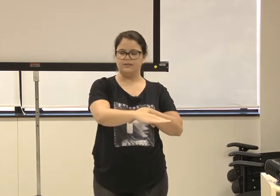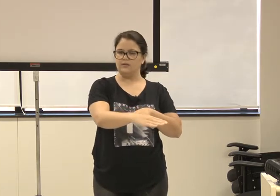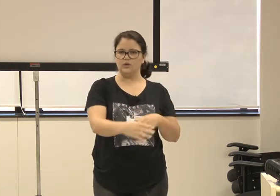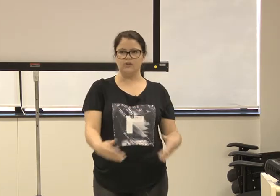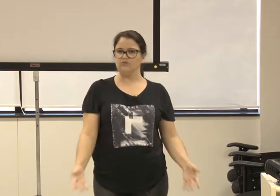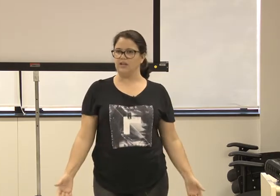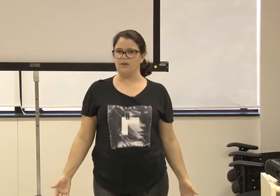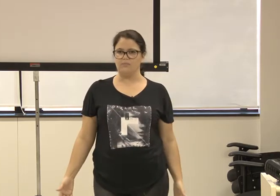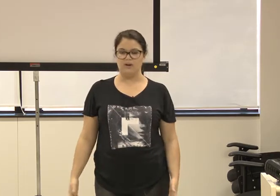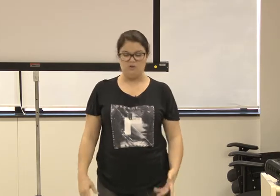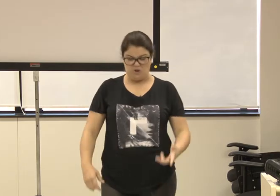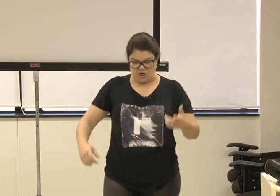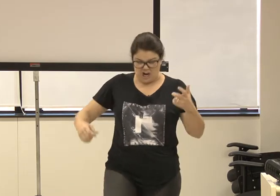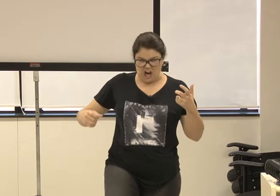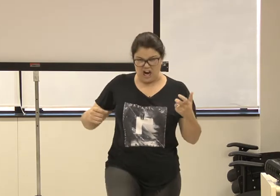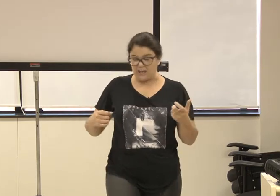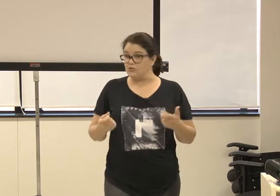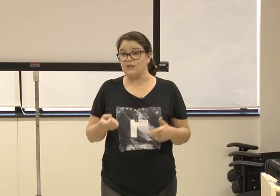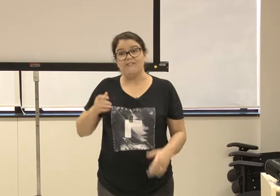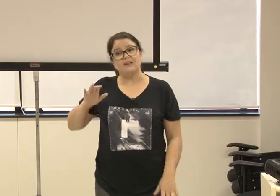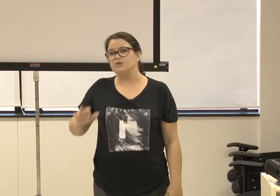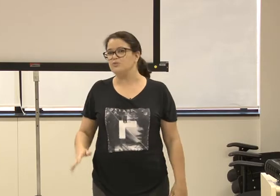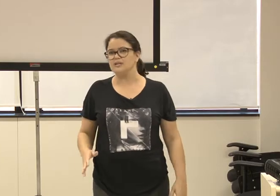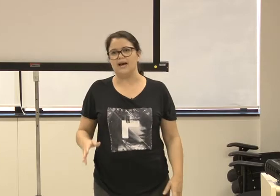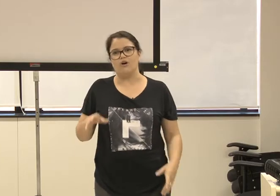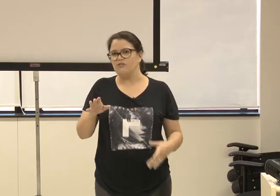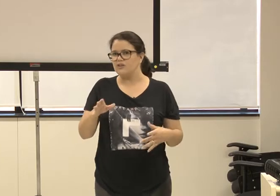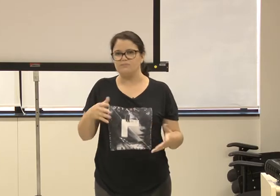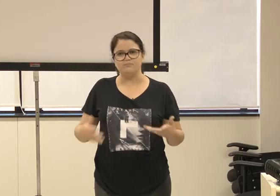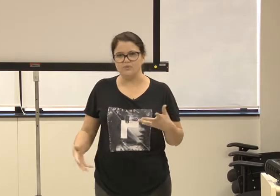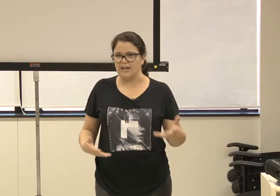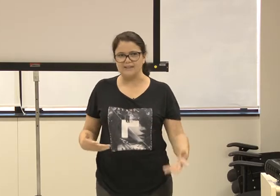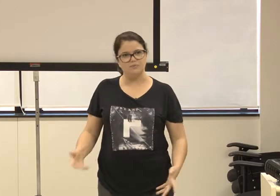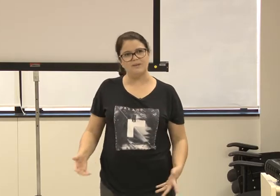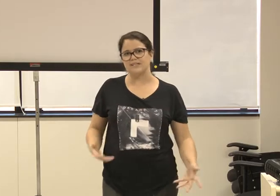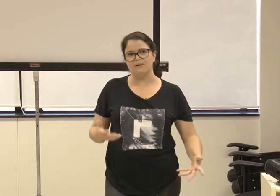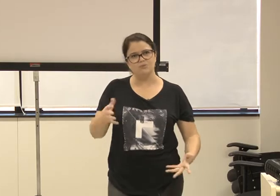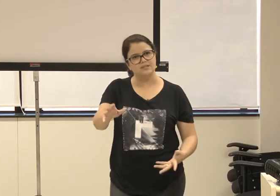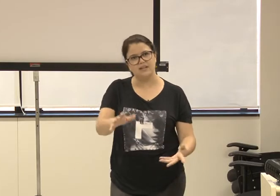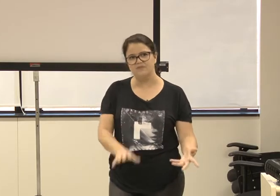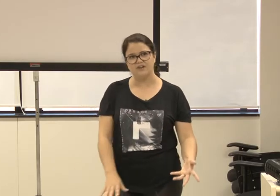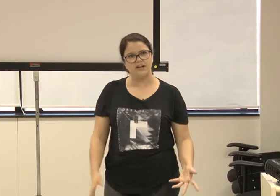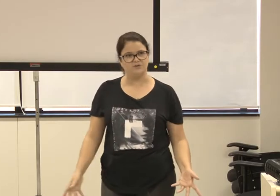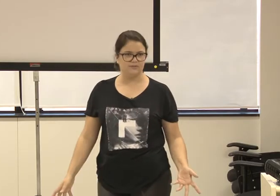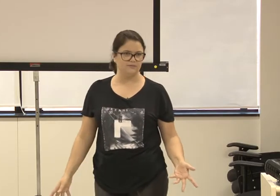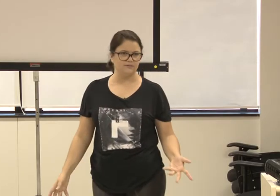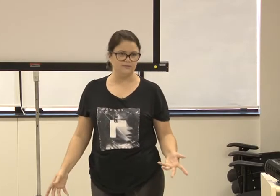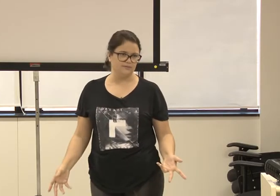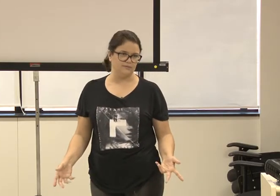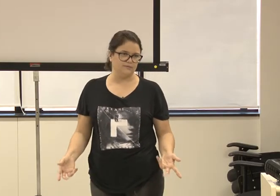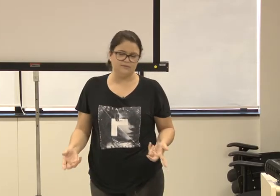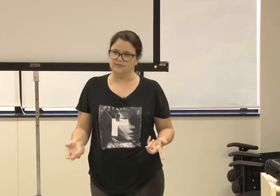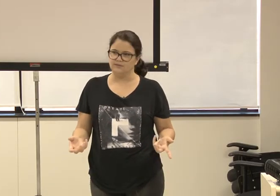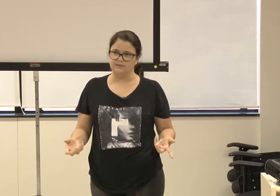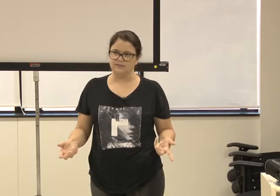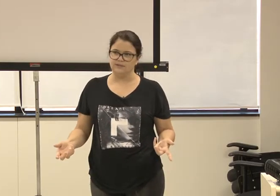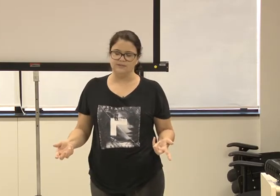Não deu tempo. Não dava tempo de buzinar. Não dá tempo de pensar buzina e freio. Não, dá. Não